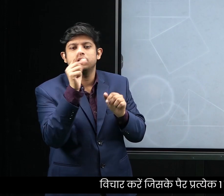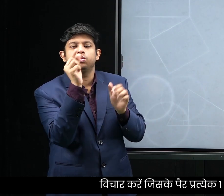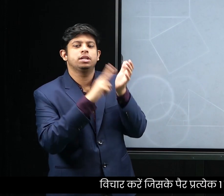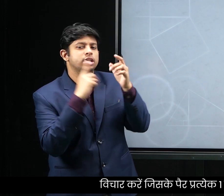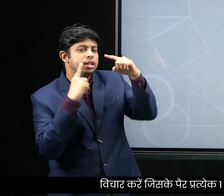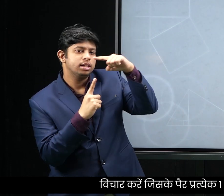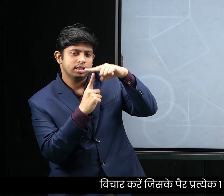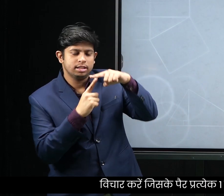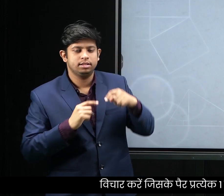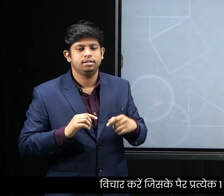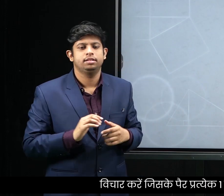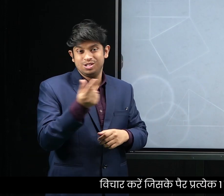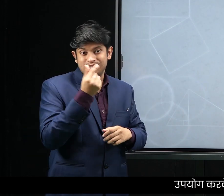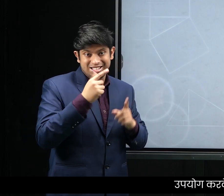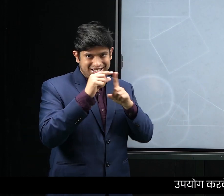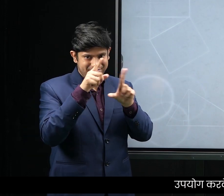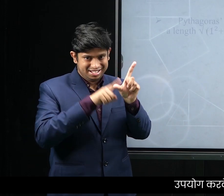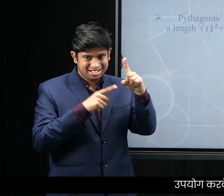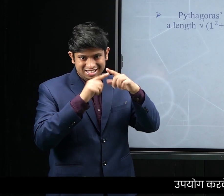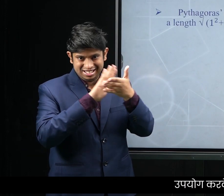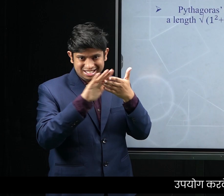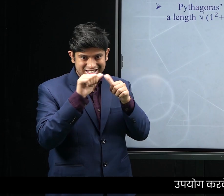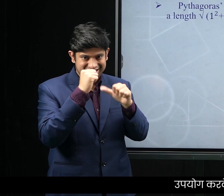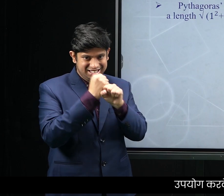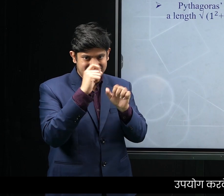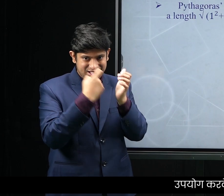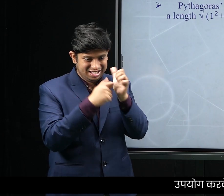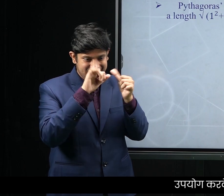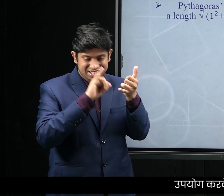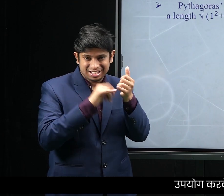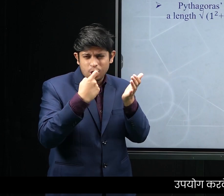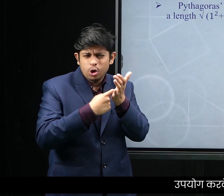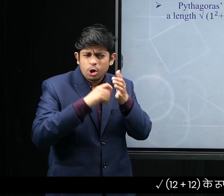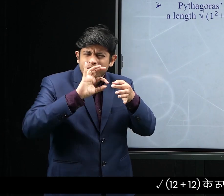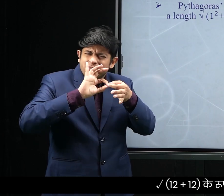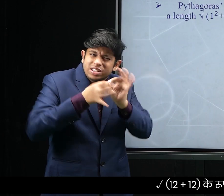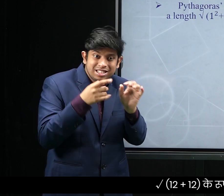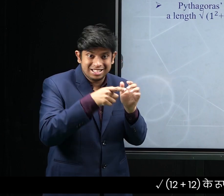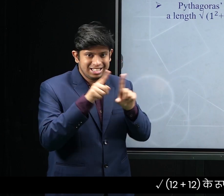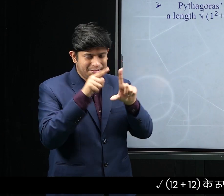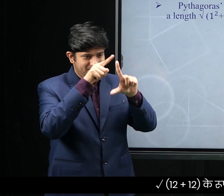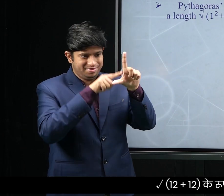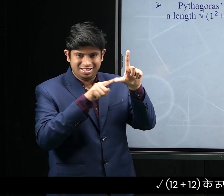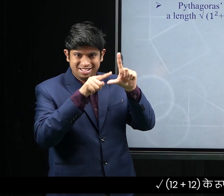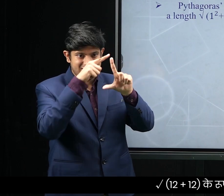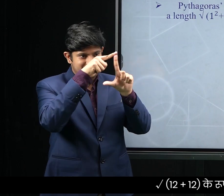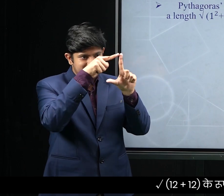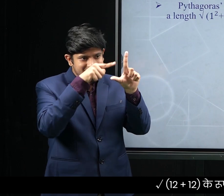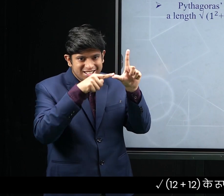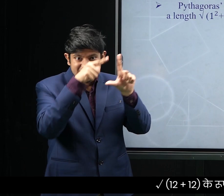हैं। पाइथागोरस प्रमेय का उपयोग करके कर्ण को लंबाई क्यूब 12+12 के रूप में देखा जा सकता